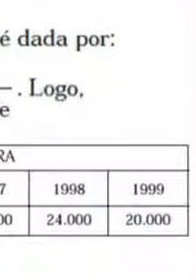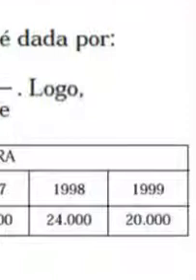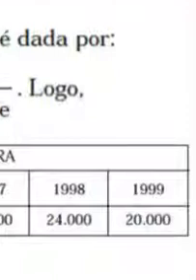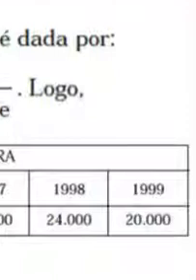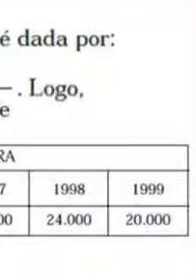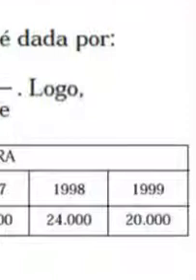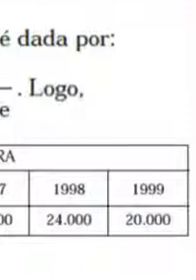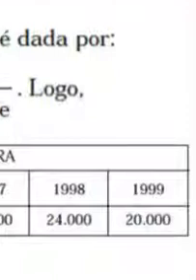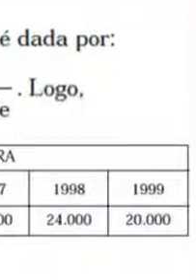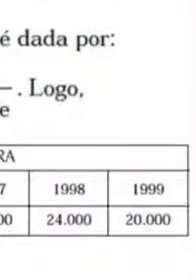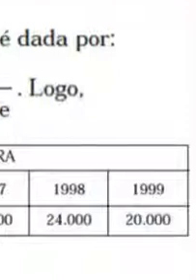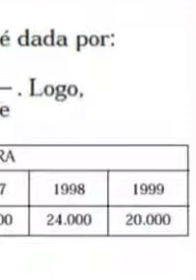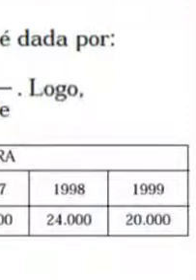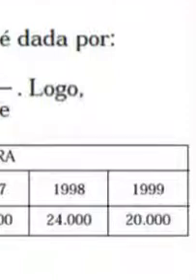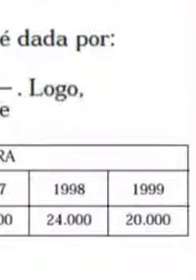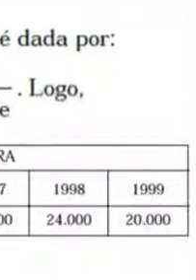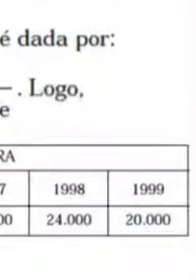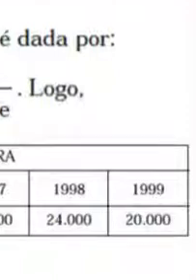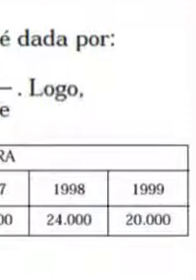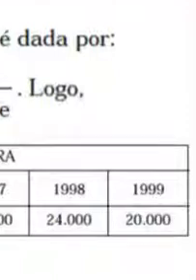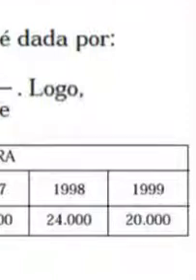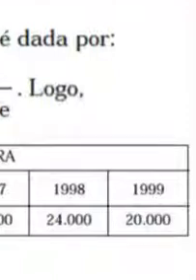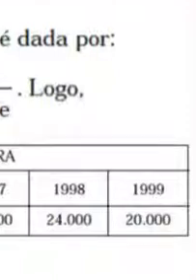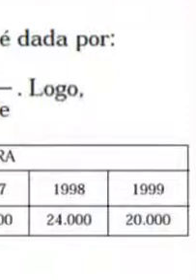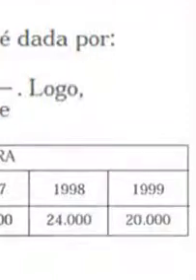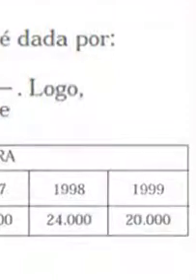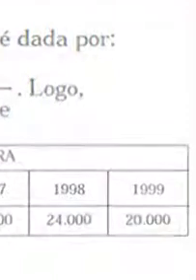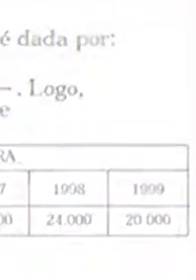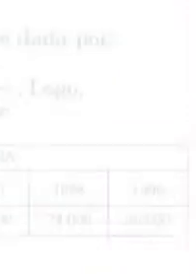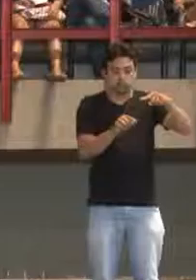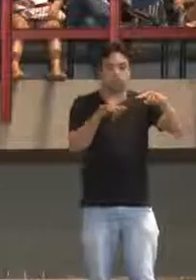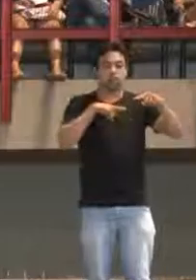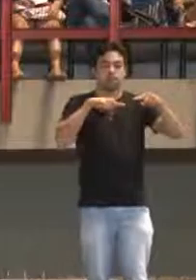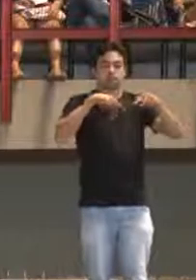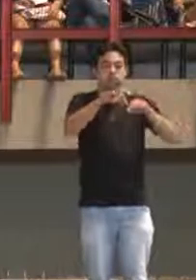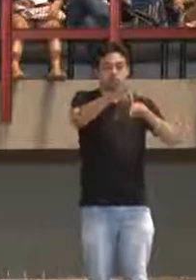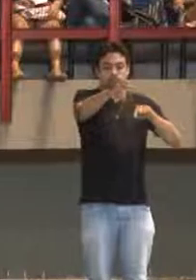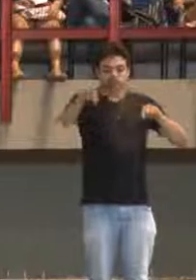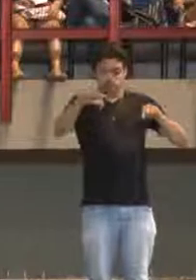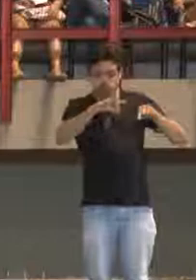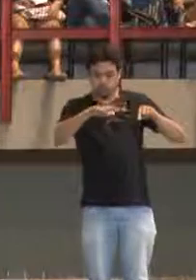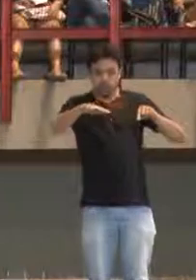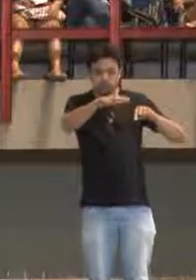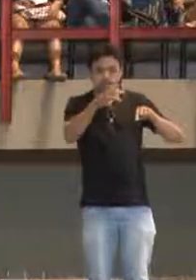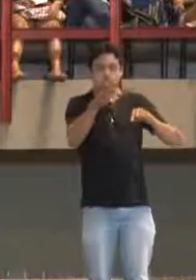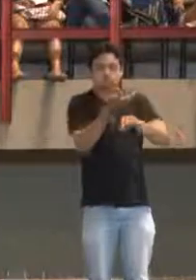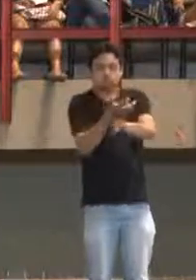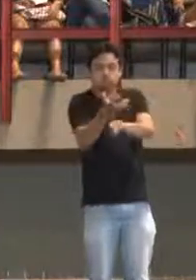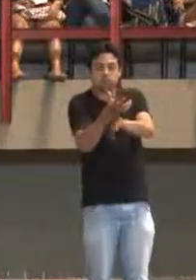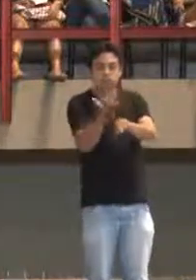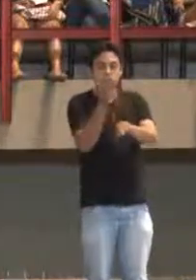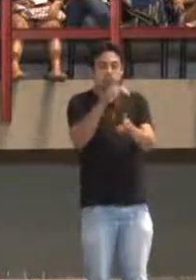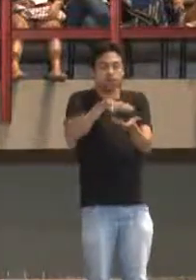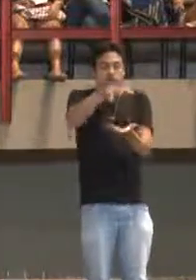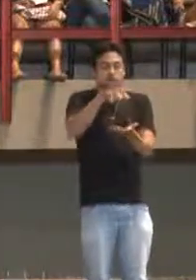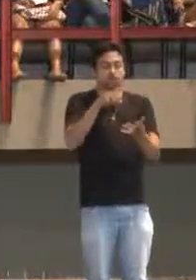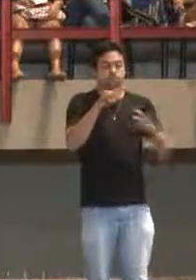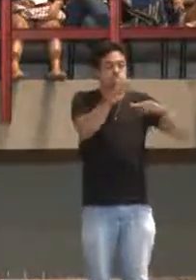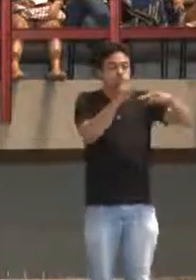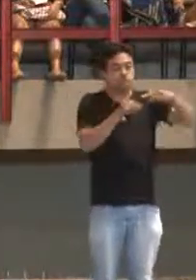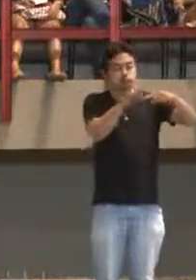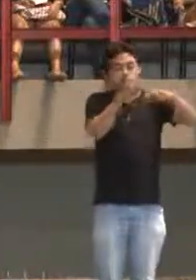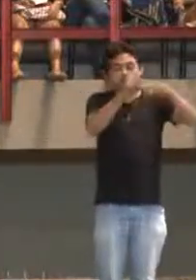e área. Massa dividido por área da produtividade. Vamos então resolver o problema. Ele quer saber qual